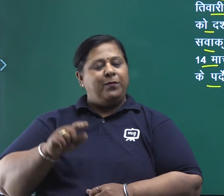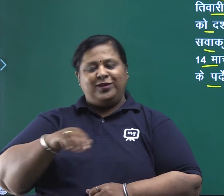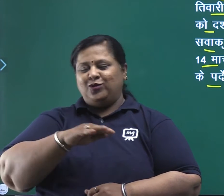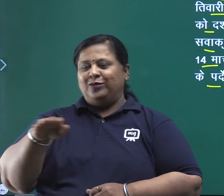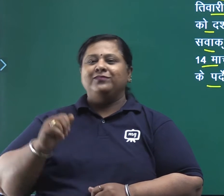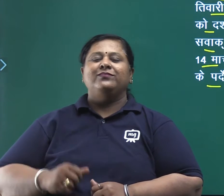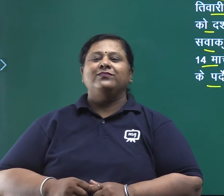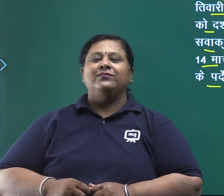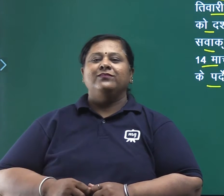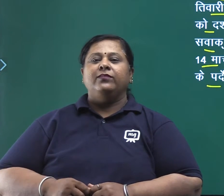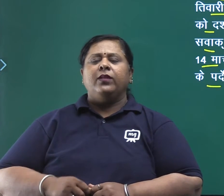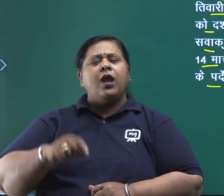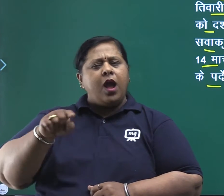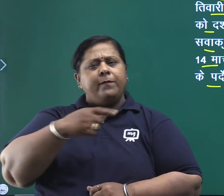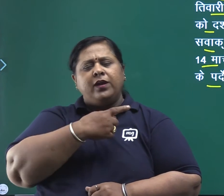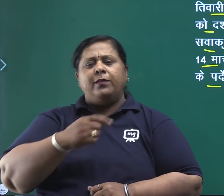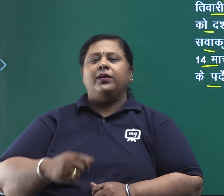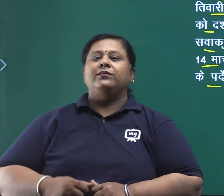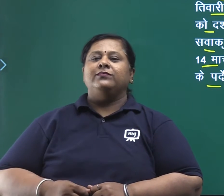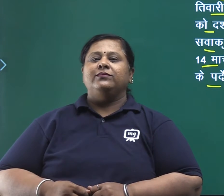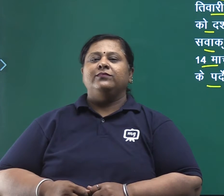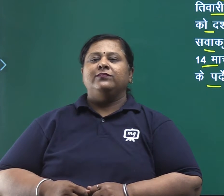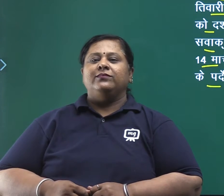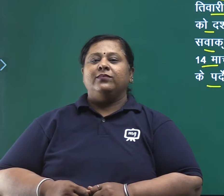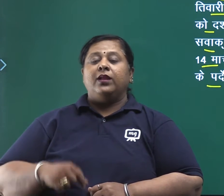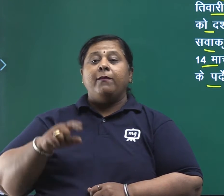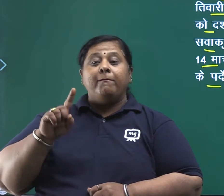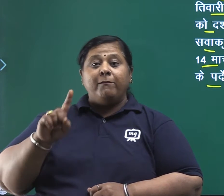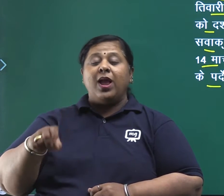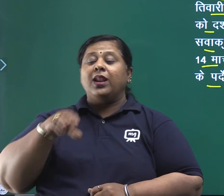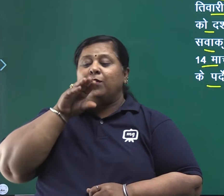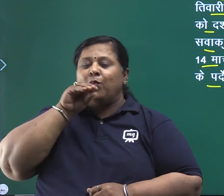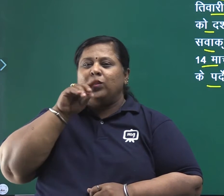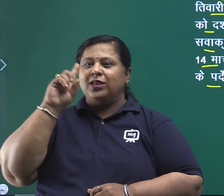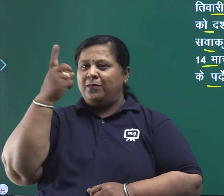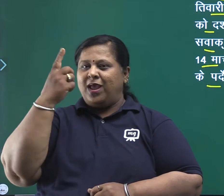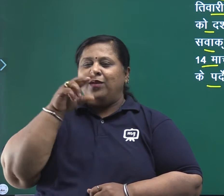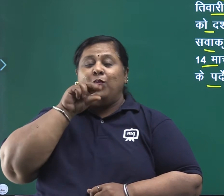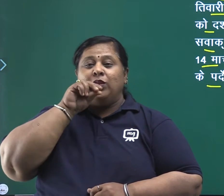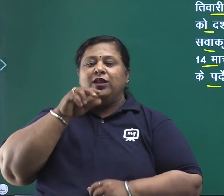बच्चों, आप यहाँ पर पहली सवाक फिल्म